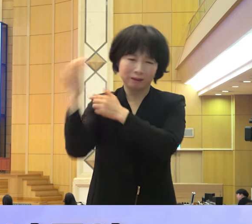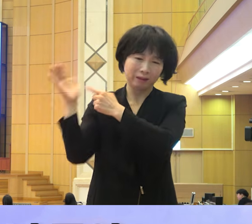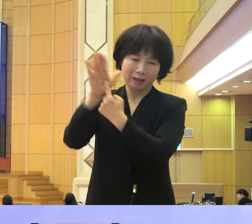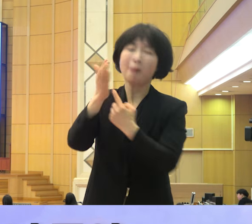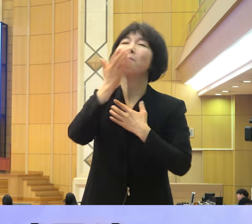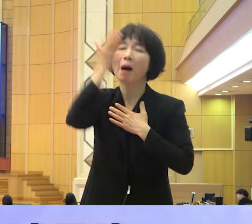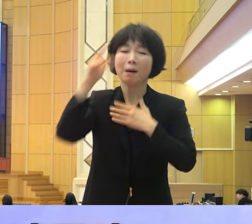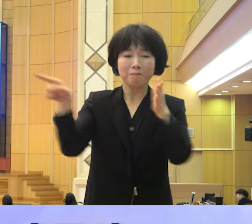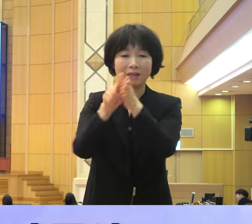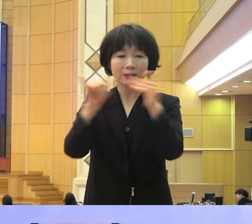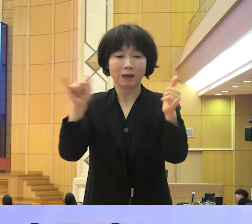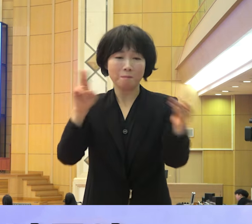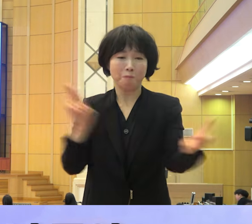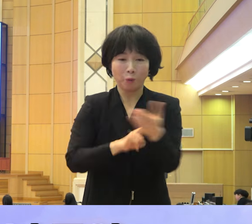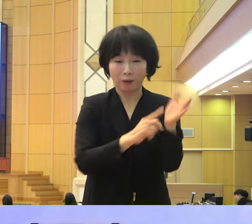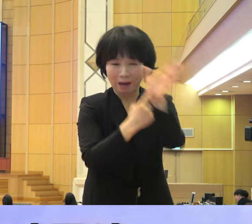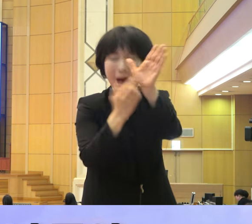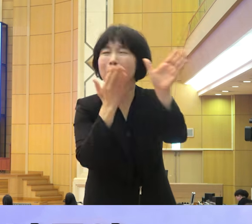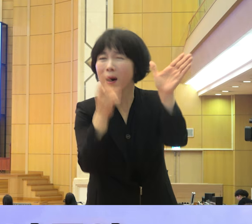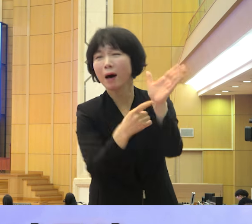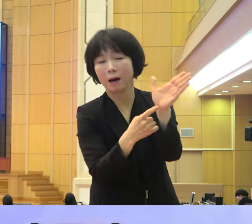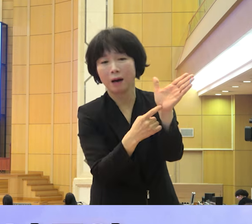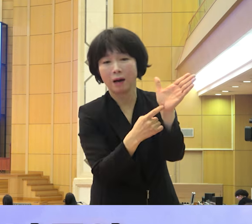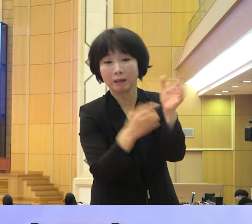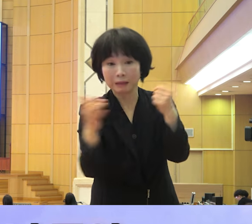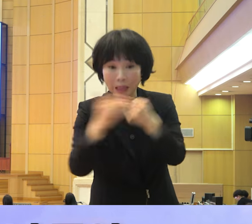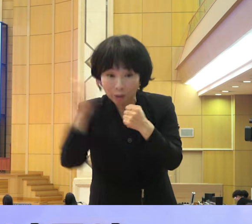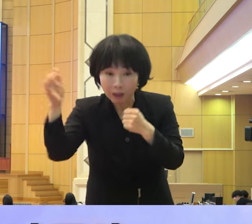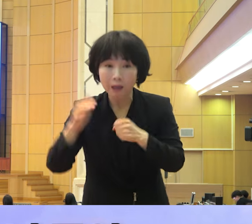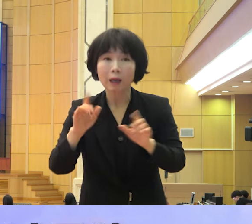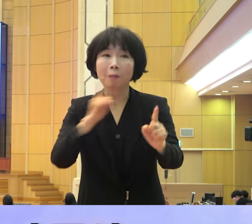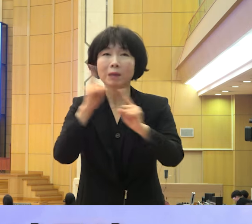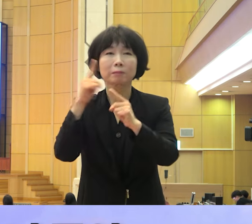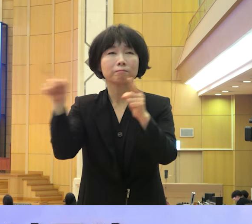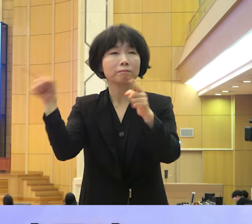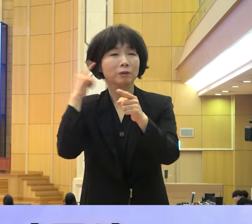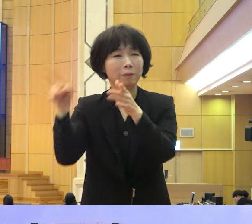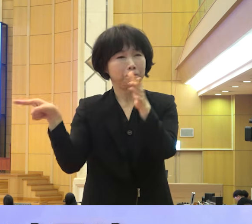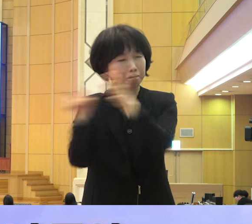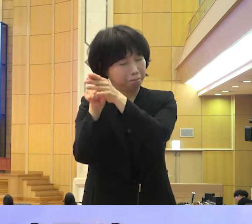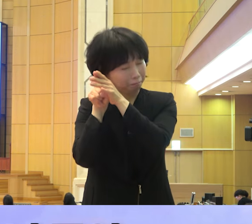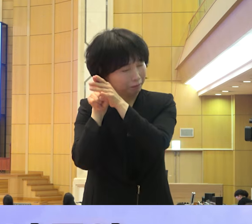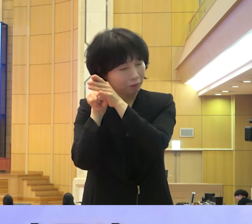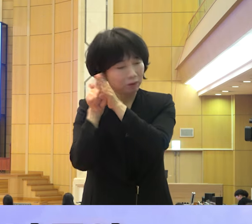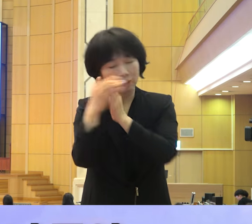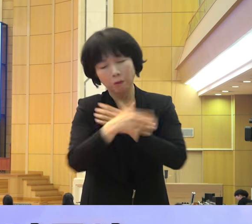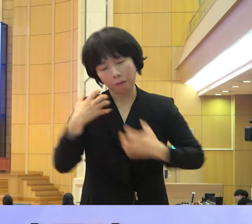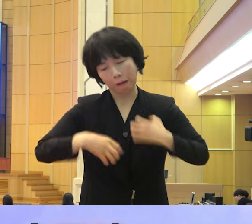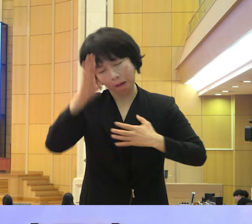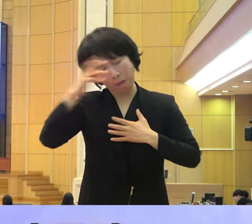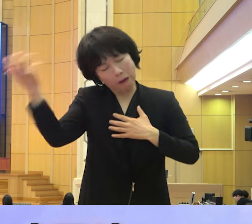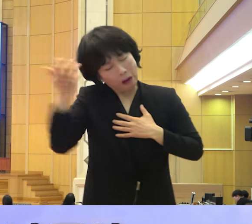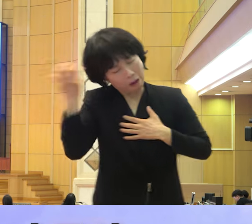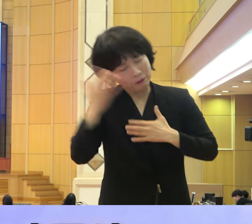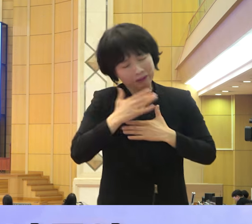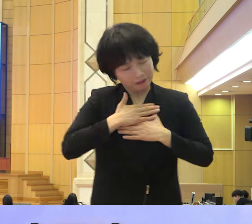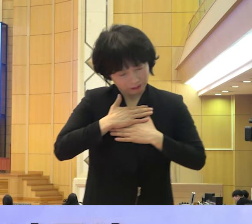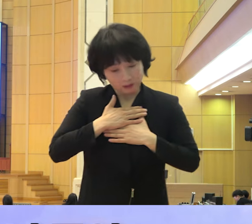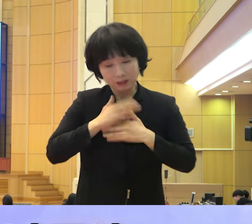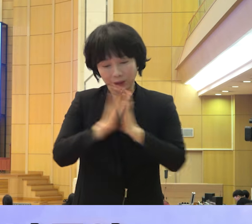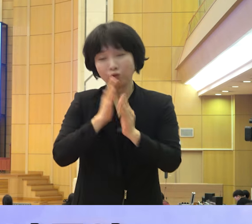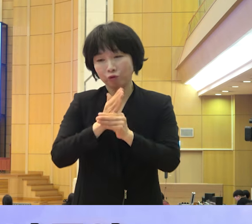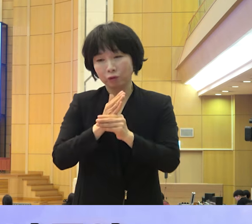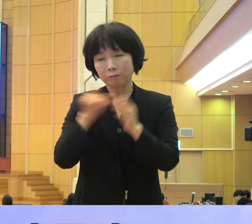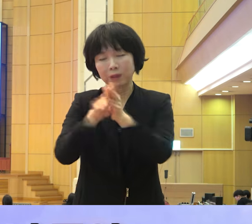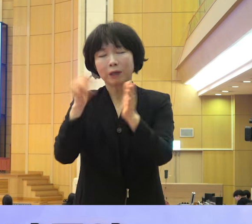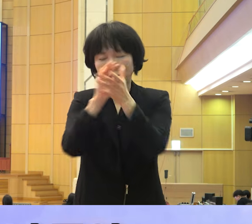없습니다. 믿는 자에겐 표적이 따릅니다. 그러므로 말씀에 의지해서 아프신 분들을 손을 얹었습니다. 믿음으로